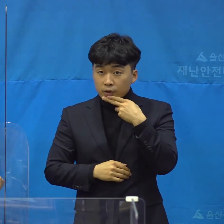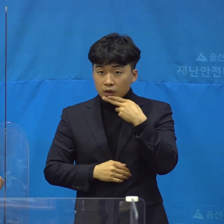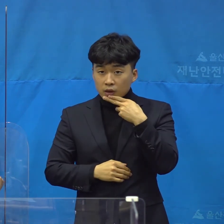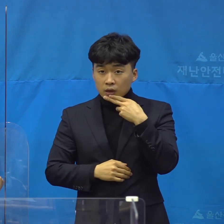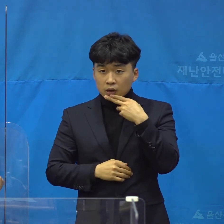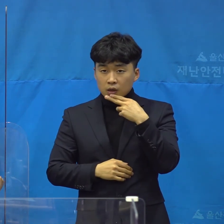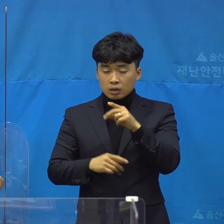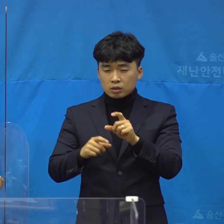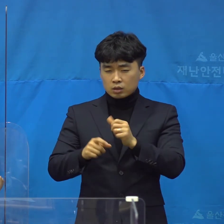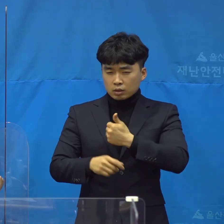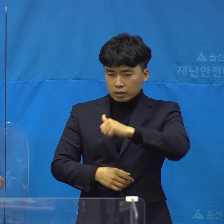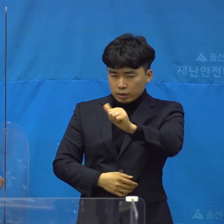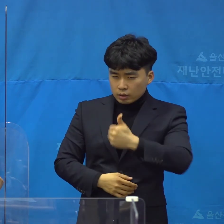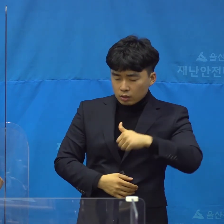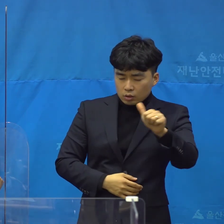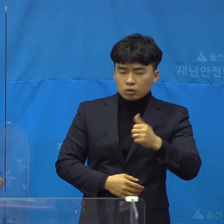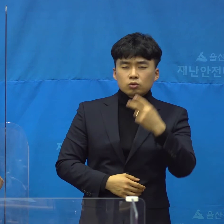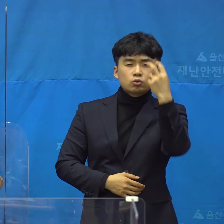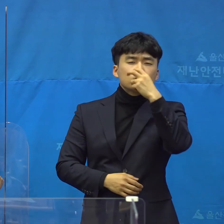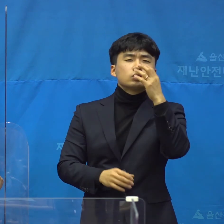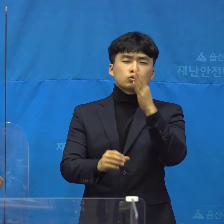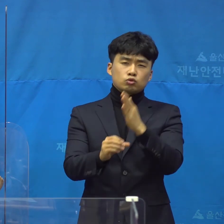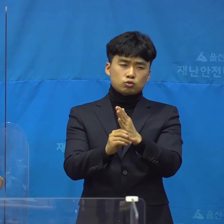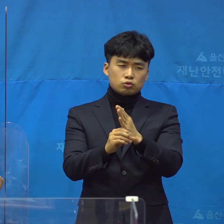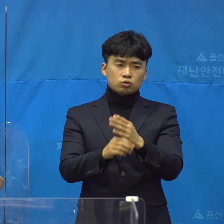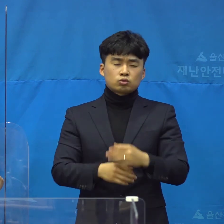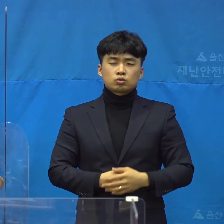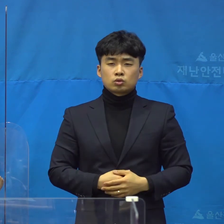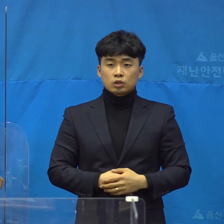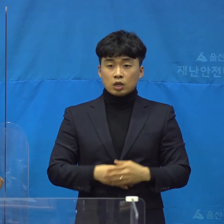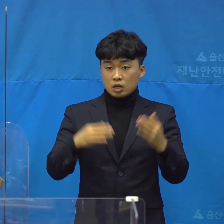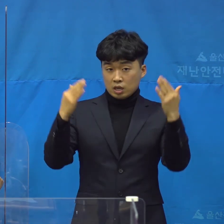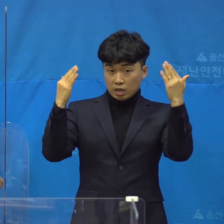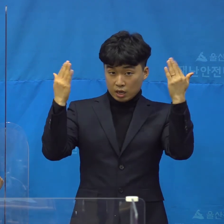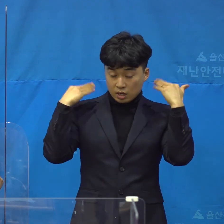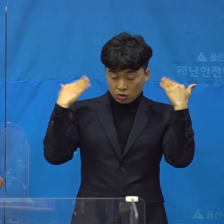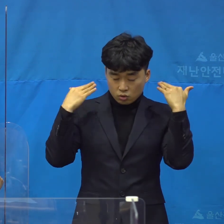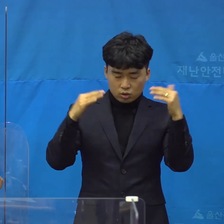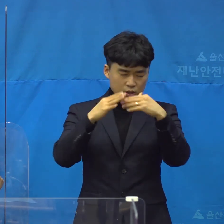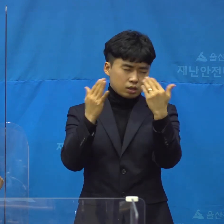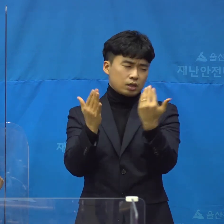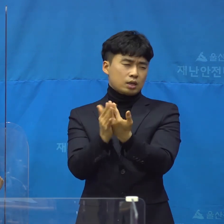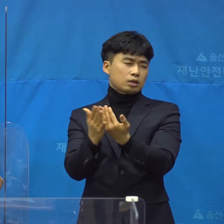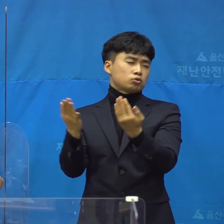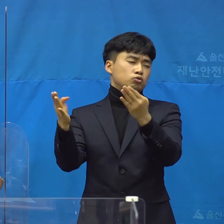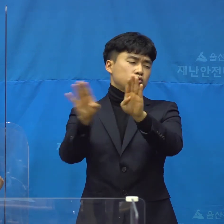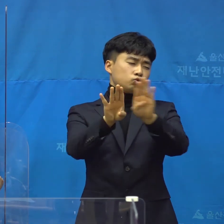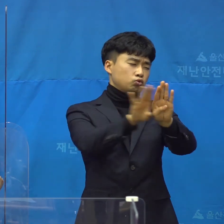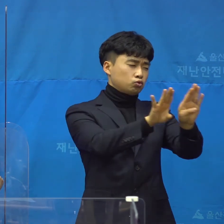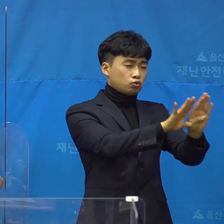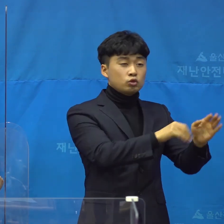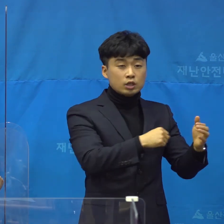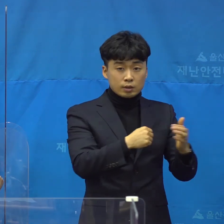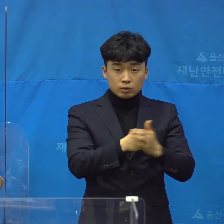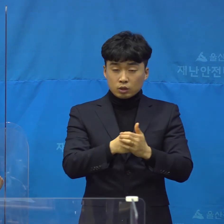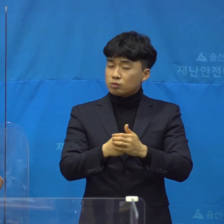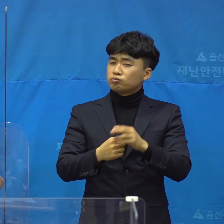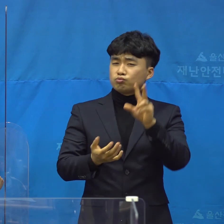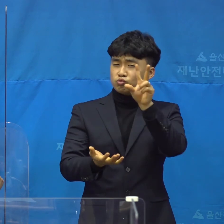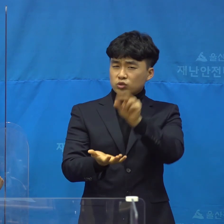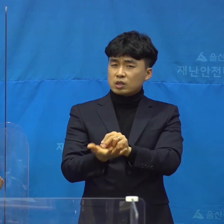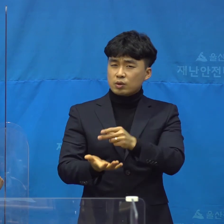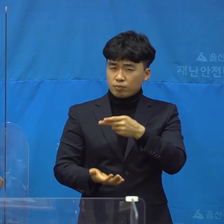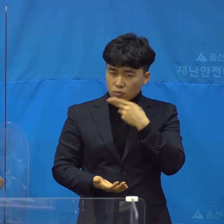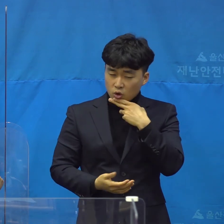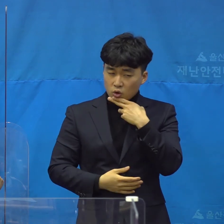있습니까? 그 추가 동선에 대해서는 조사 중에 있습니다. 예. 학교는 일단 이제 휴교가 돼 있었기 때문에 별